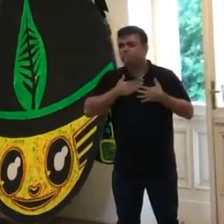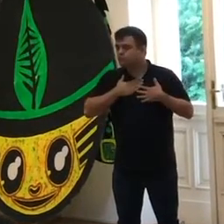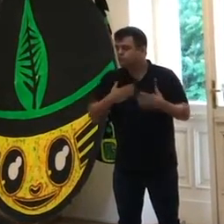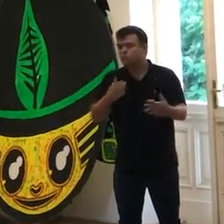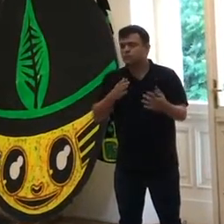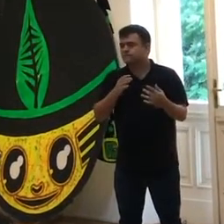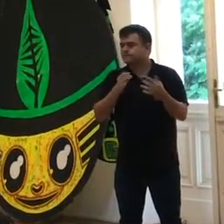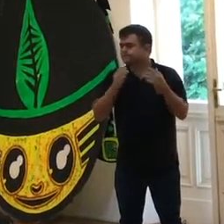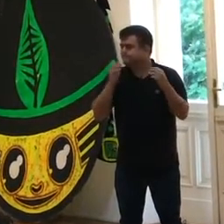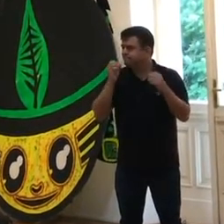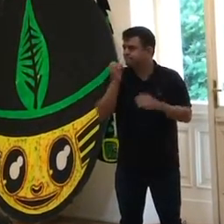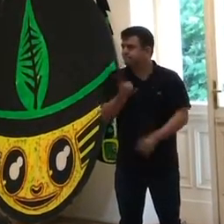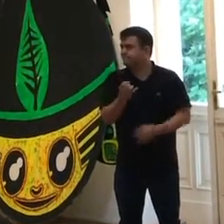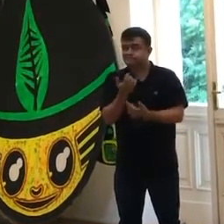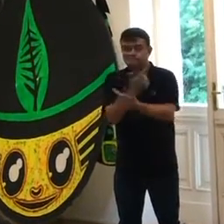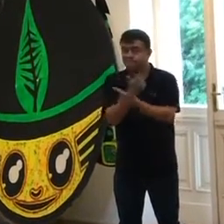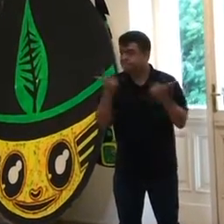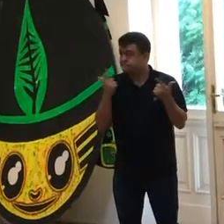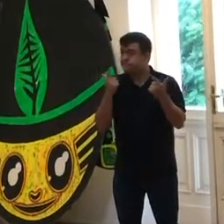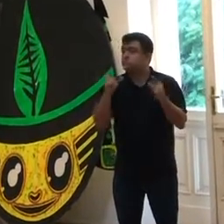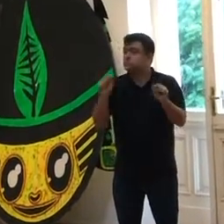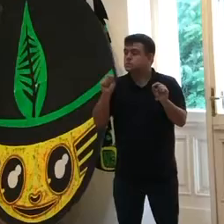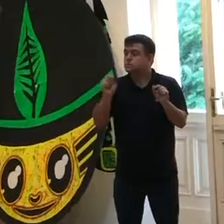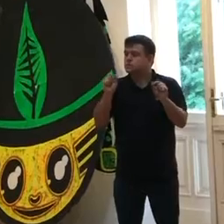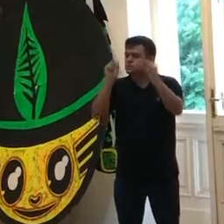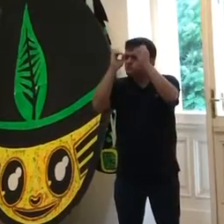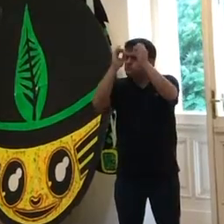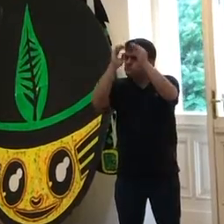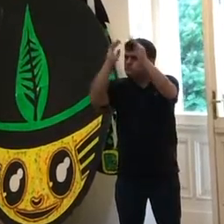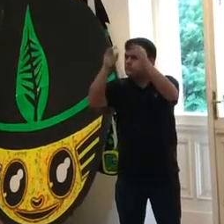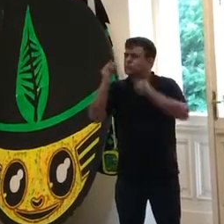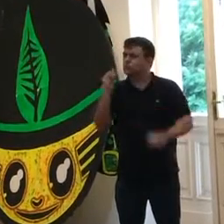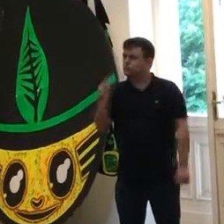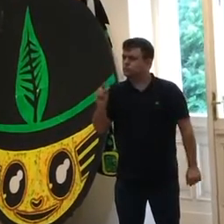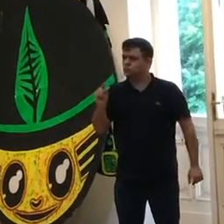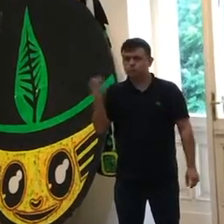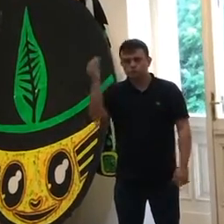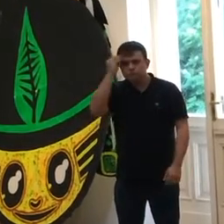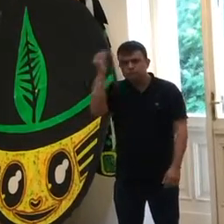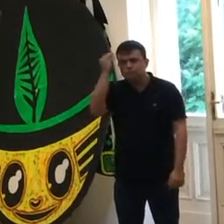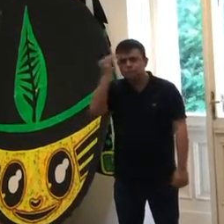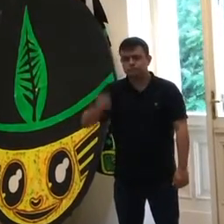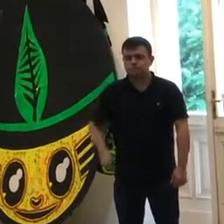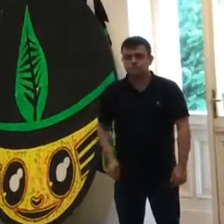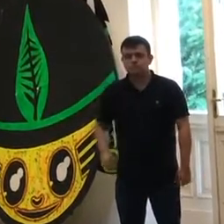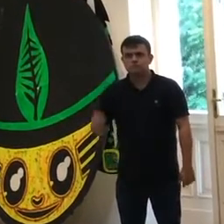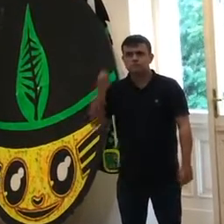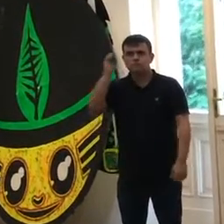fazer: pensar. E pensou